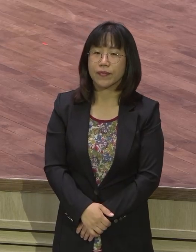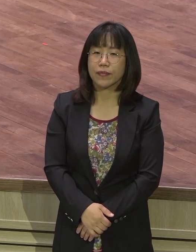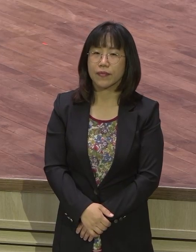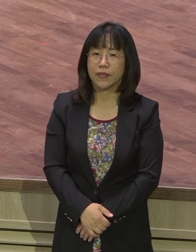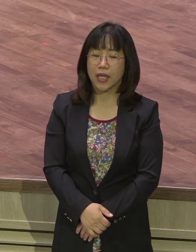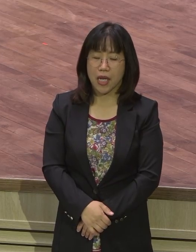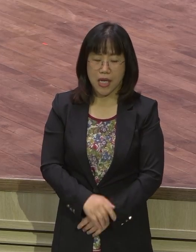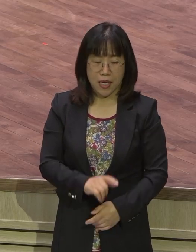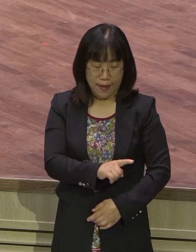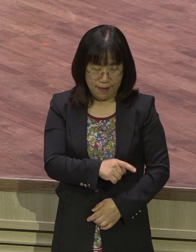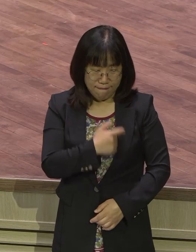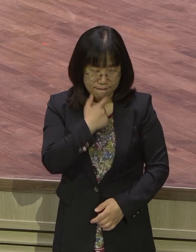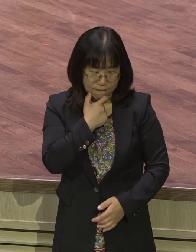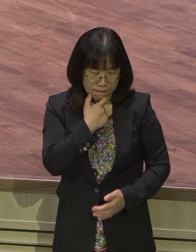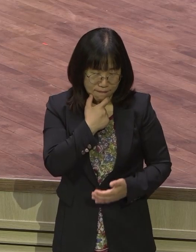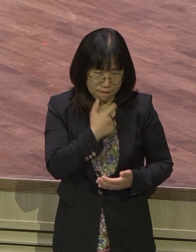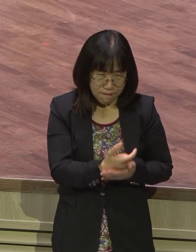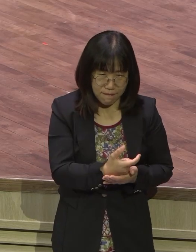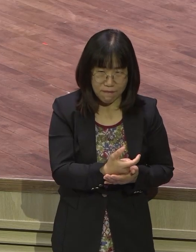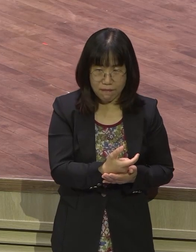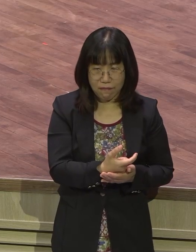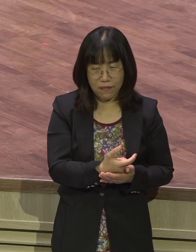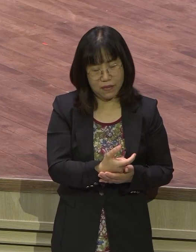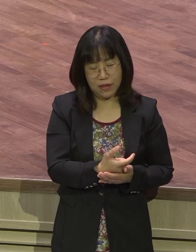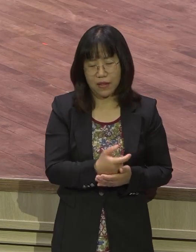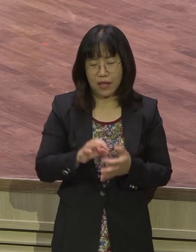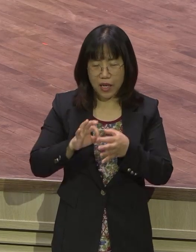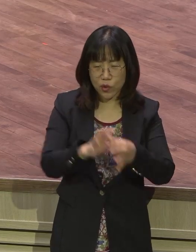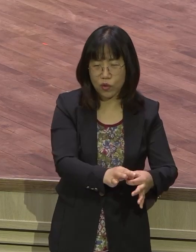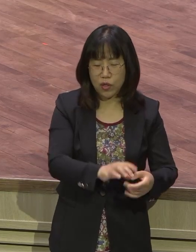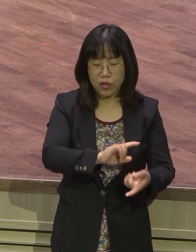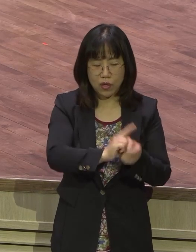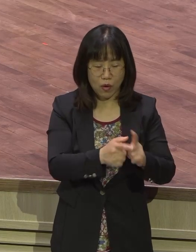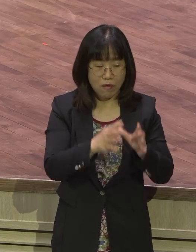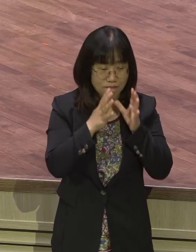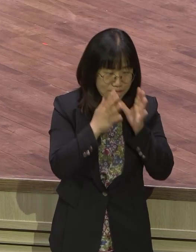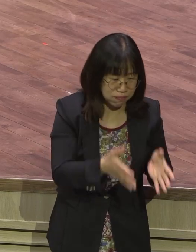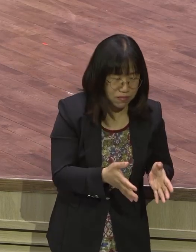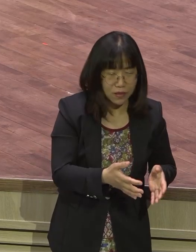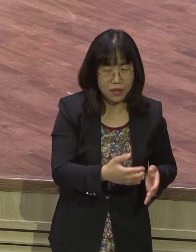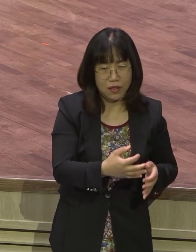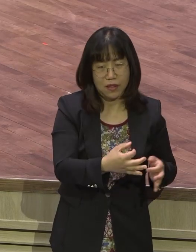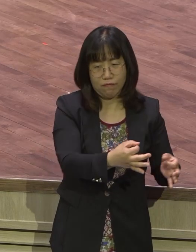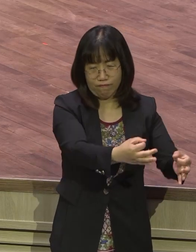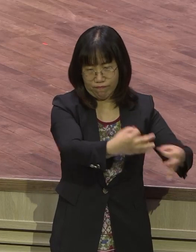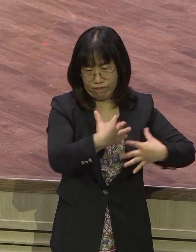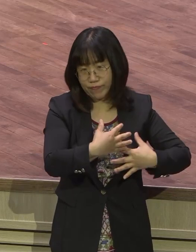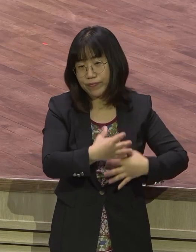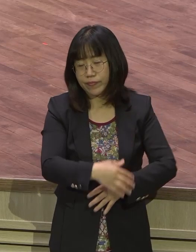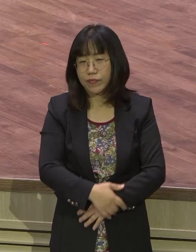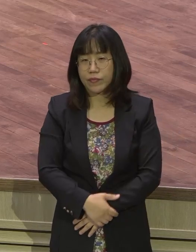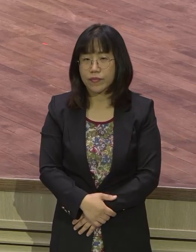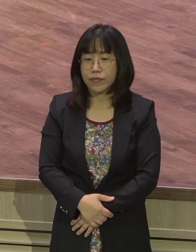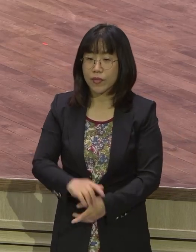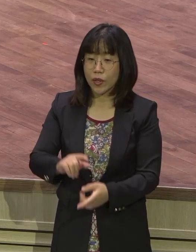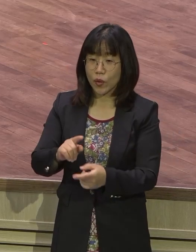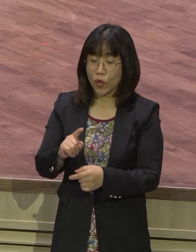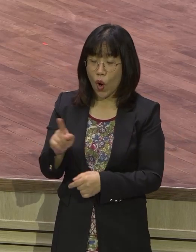서로 속고 속이는 관계 속이는 게 종교예요. 서로 속고 속입니다. 어떤 사람은